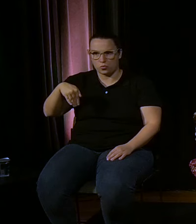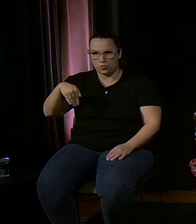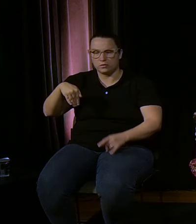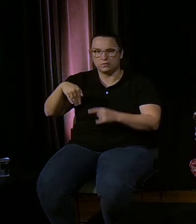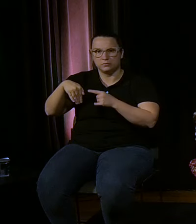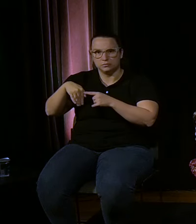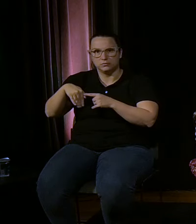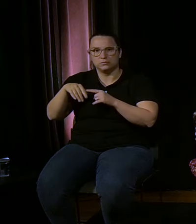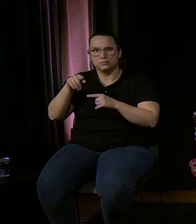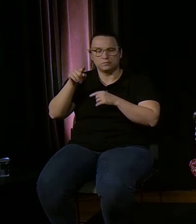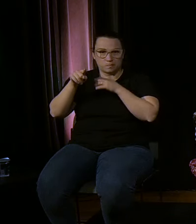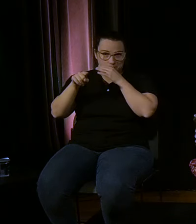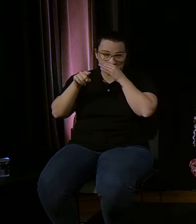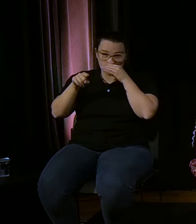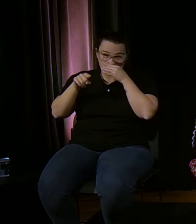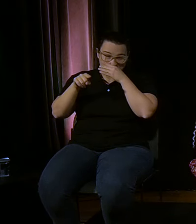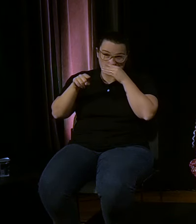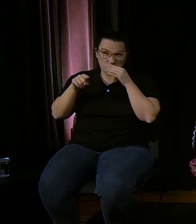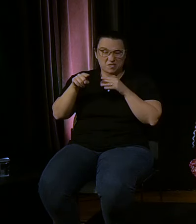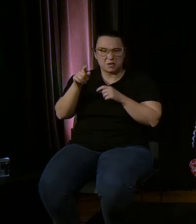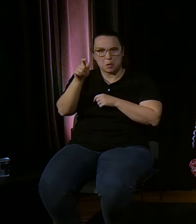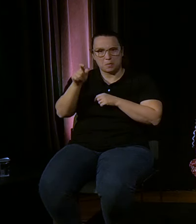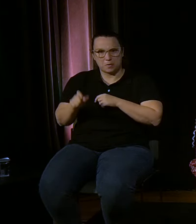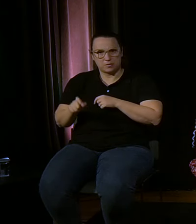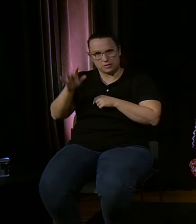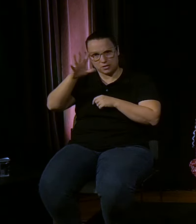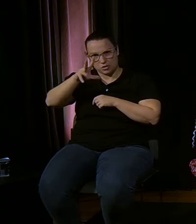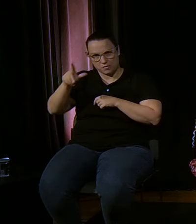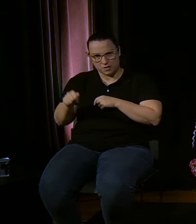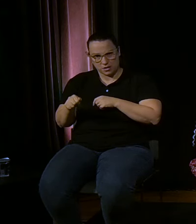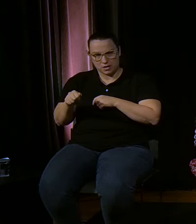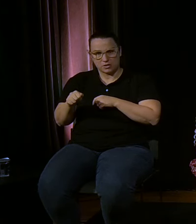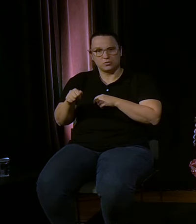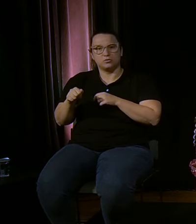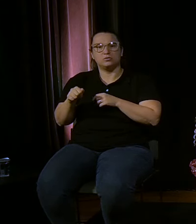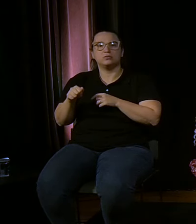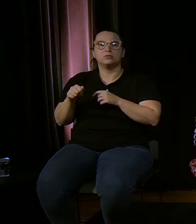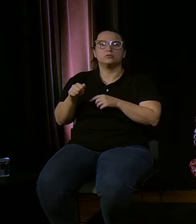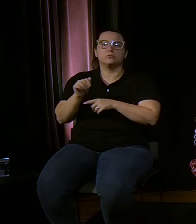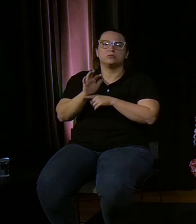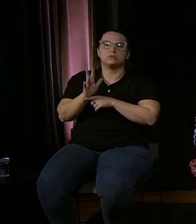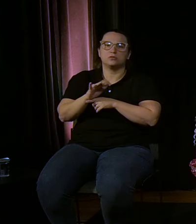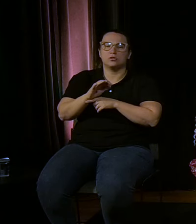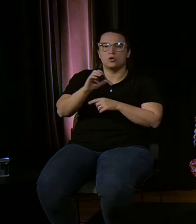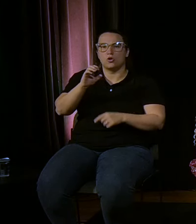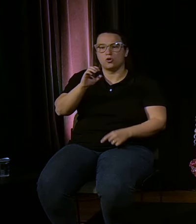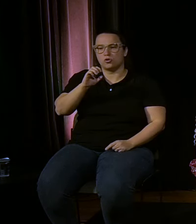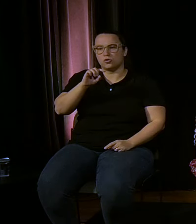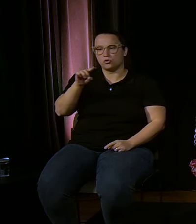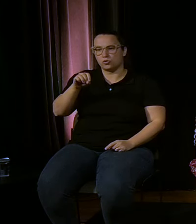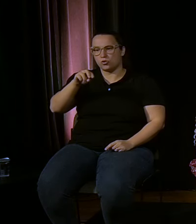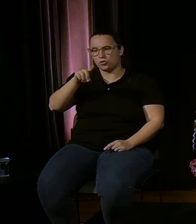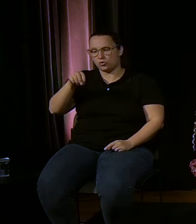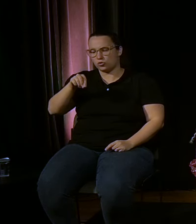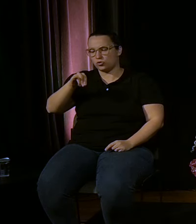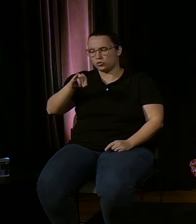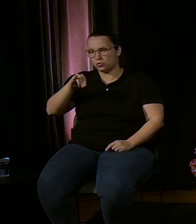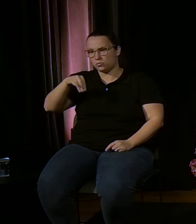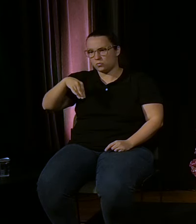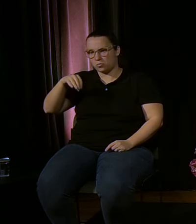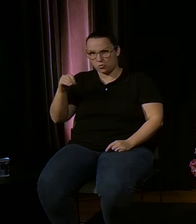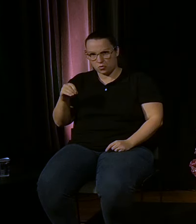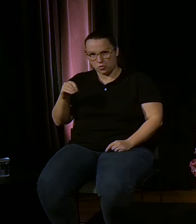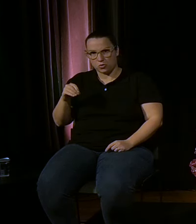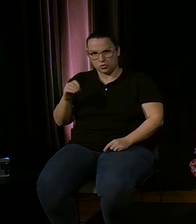basicamente esse personagem africano, nigeriano, interpretado pelo Zosimo Bubu, que inclusive é o diretor de